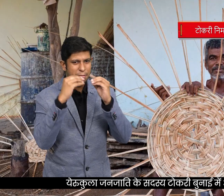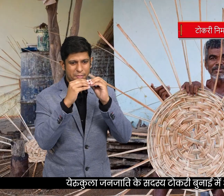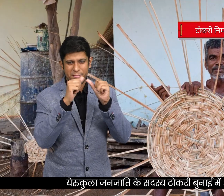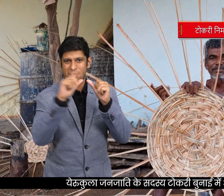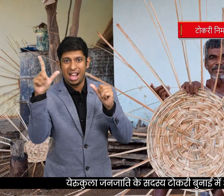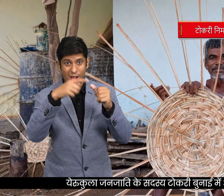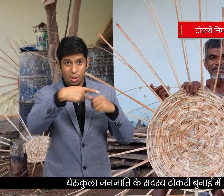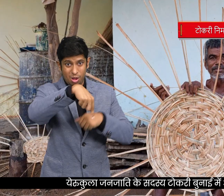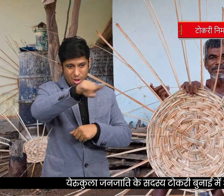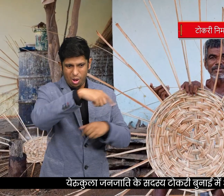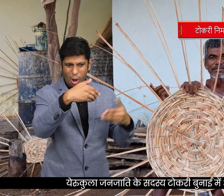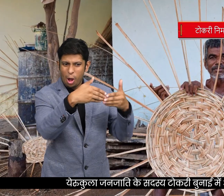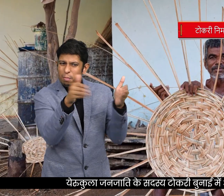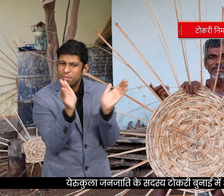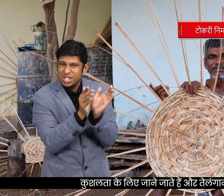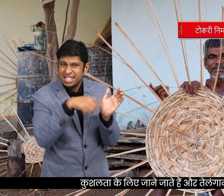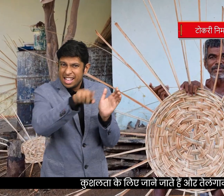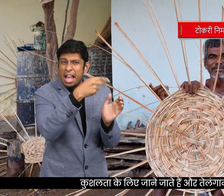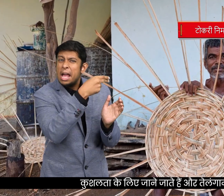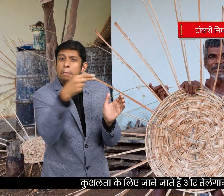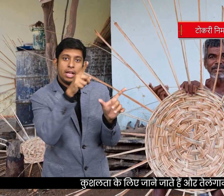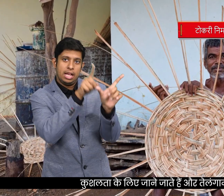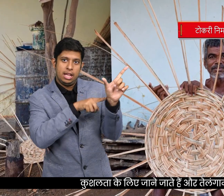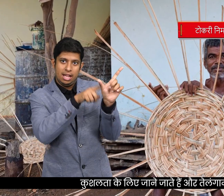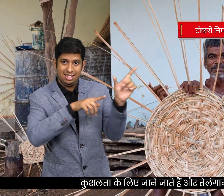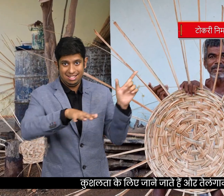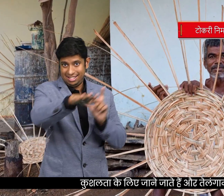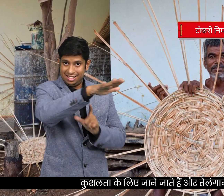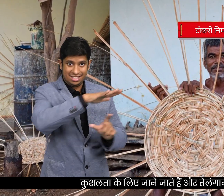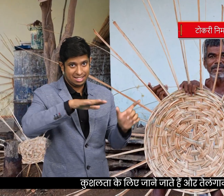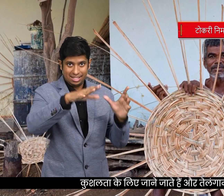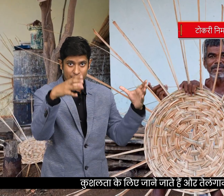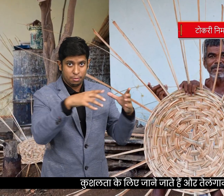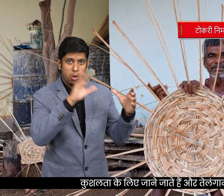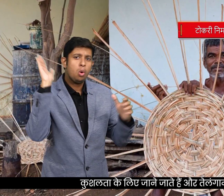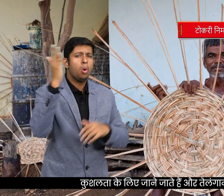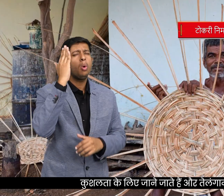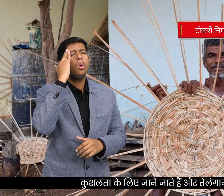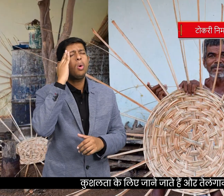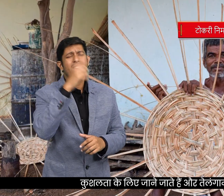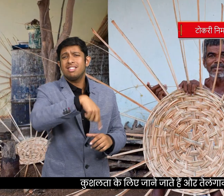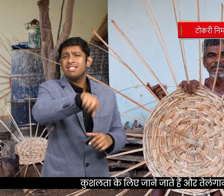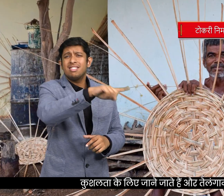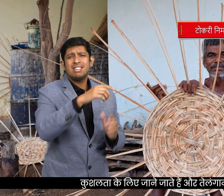के सदस्य टोकरी बुनाई में अपनी कुशलता के लिए जाने जाते हैं